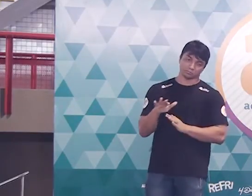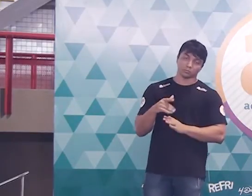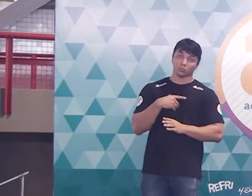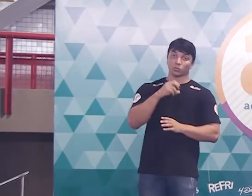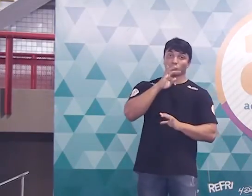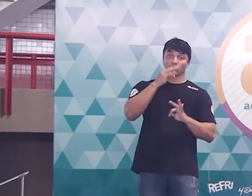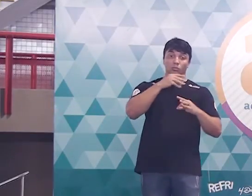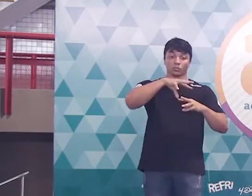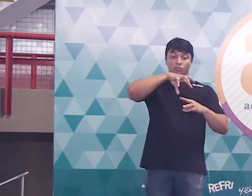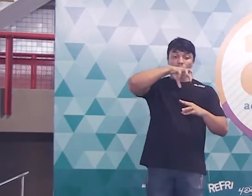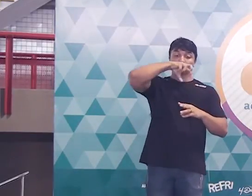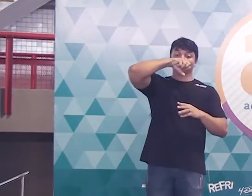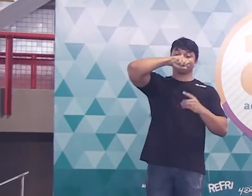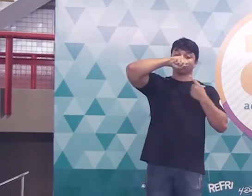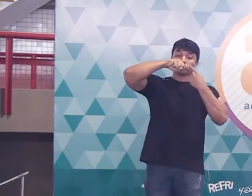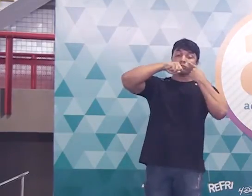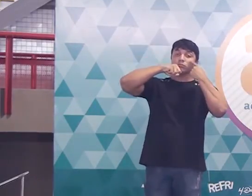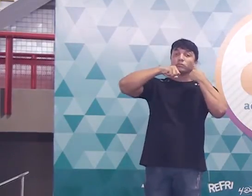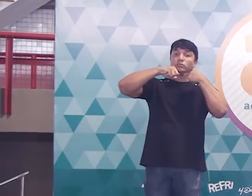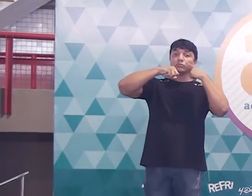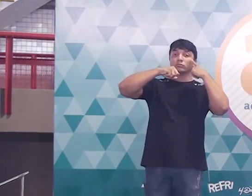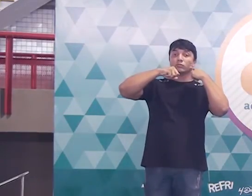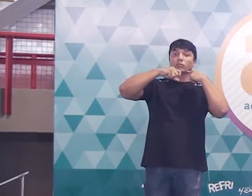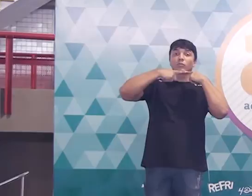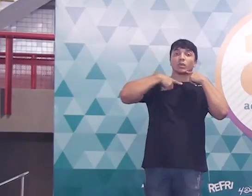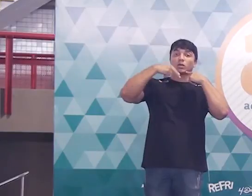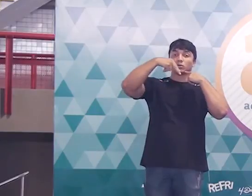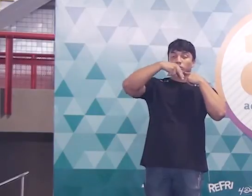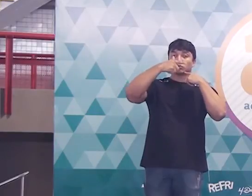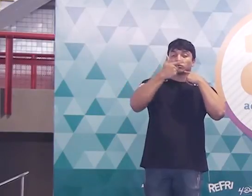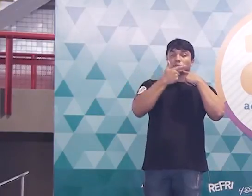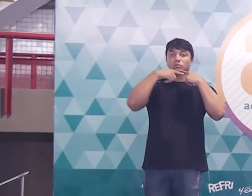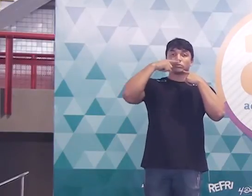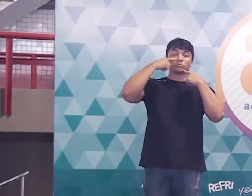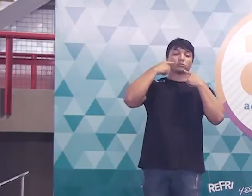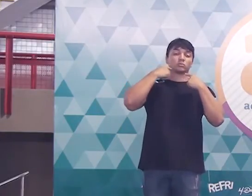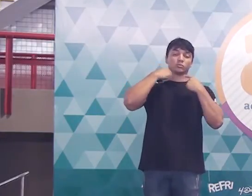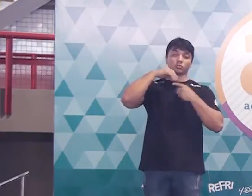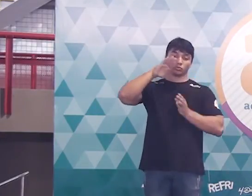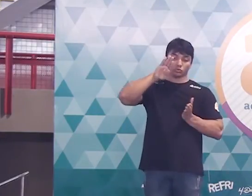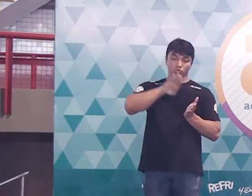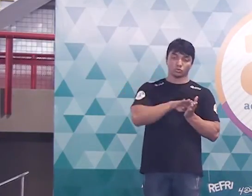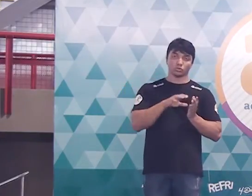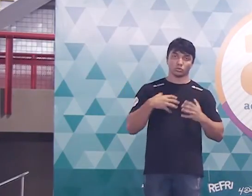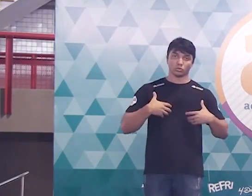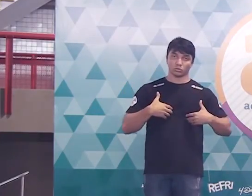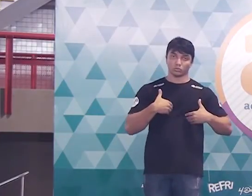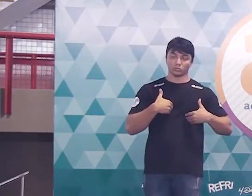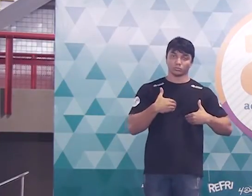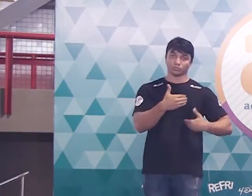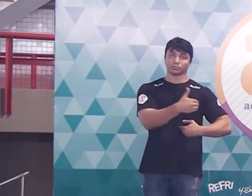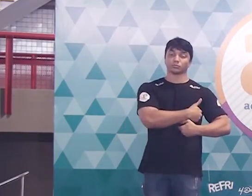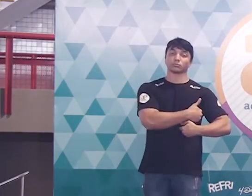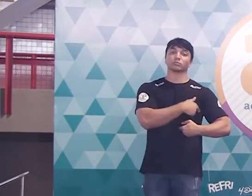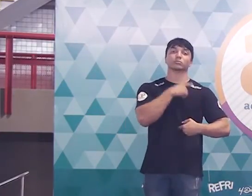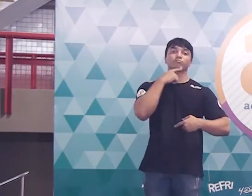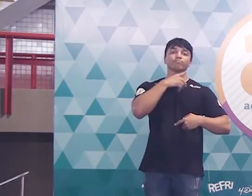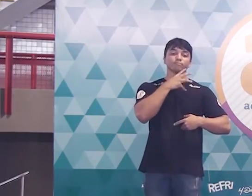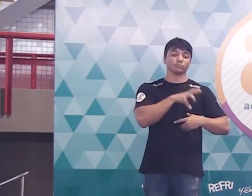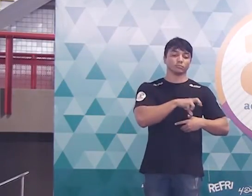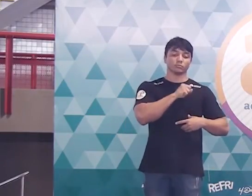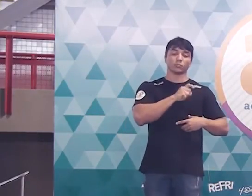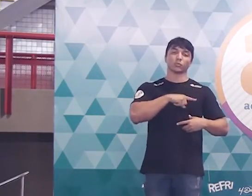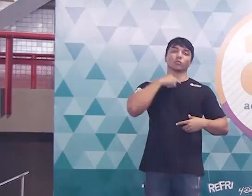entra pelas nossas fossas nasais, quando ele chega ao pulmão, você não consegue pegar,